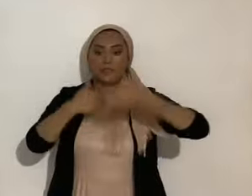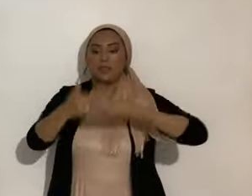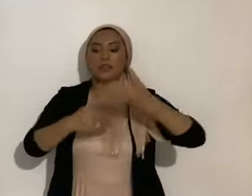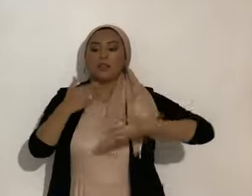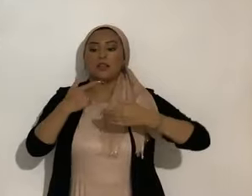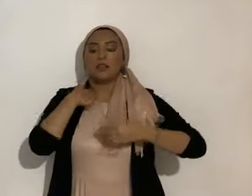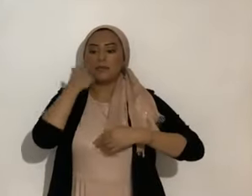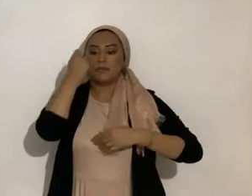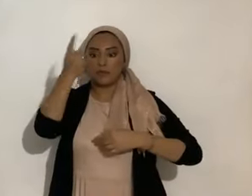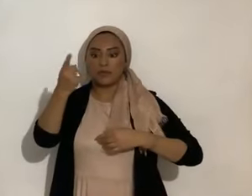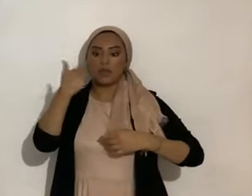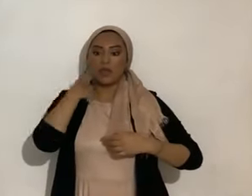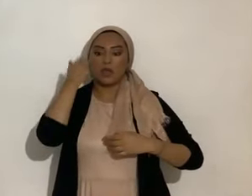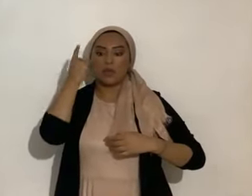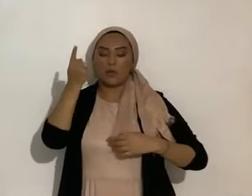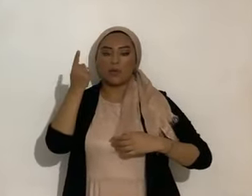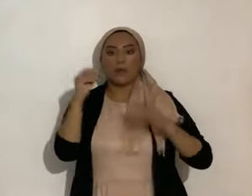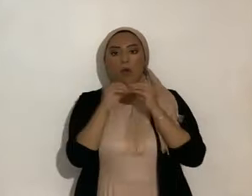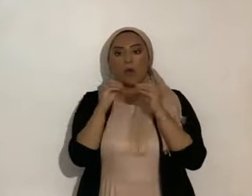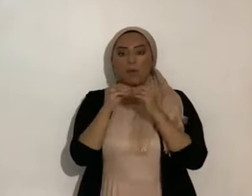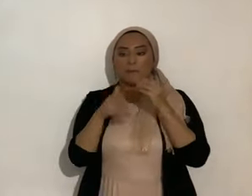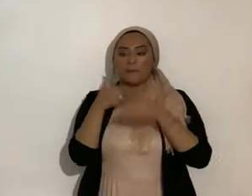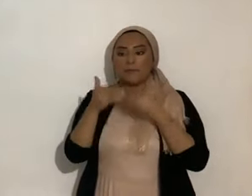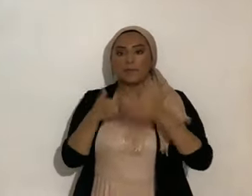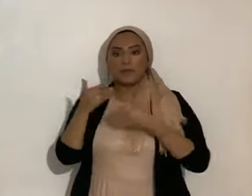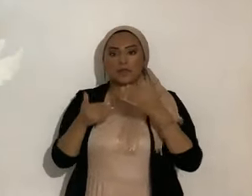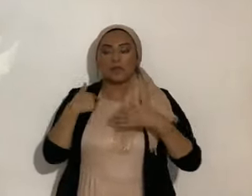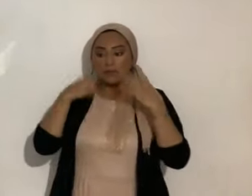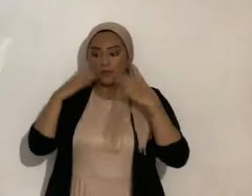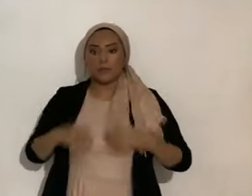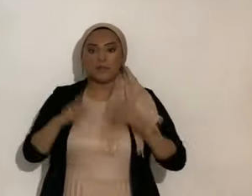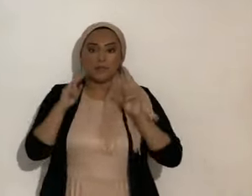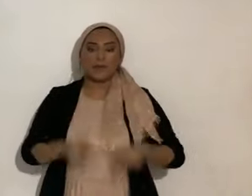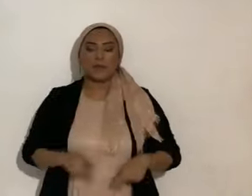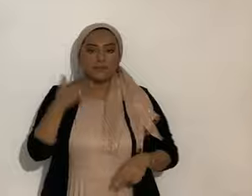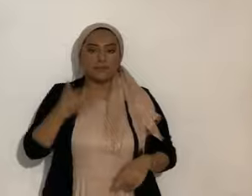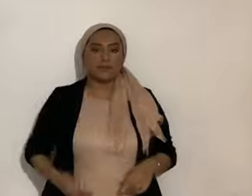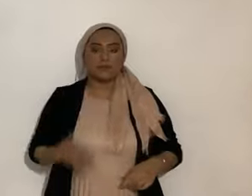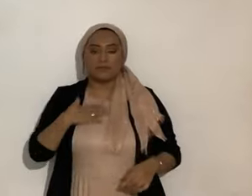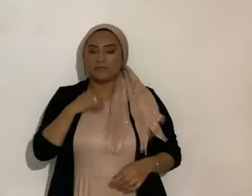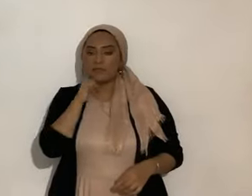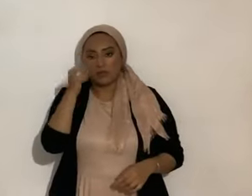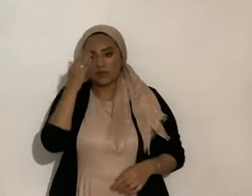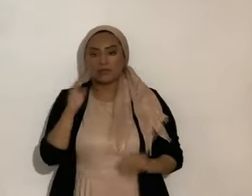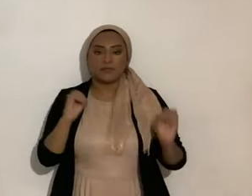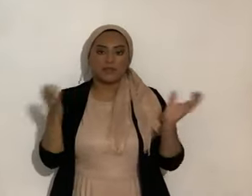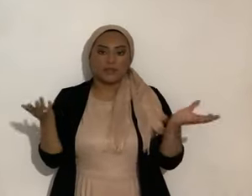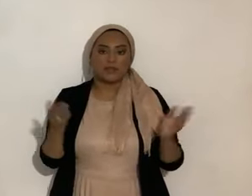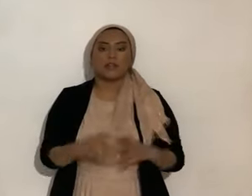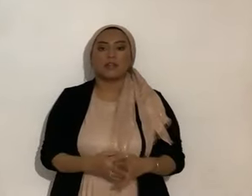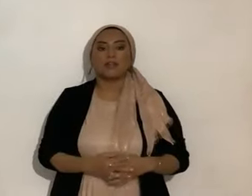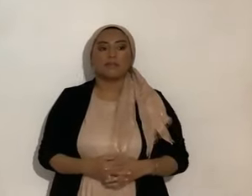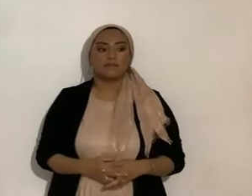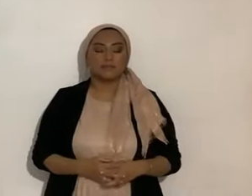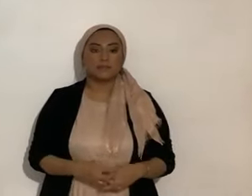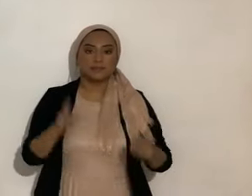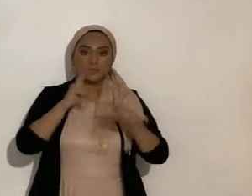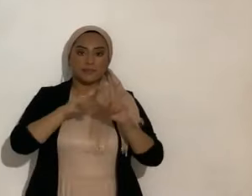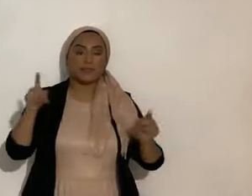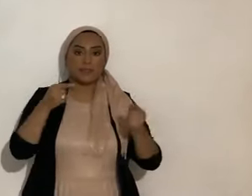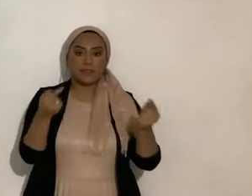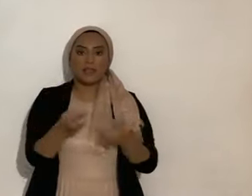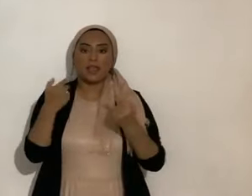Ruach HaKodesh, empiezo a entender más cosas. Porque somos humanos, yo soy humano, no soy Dios. Entonces, pero el pecado